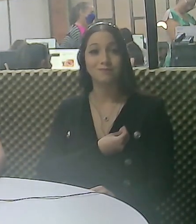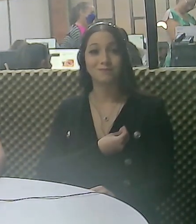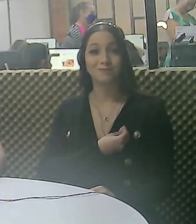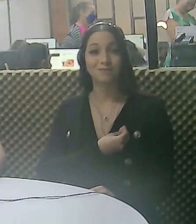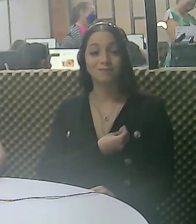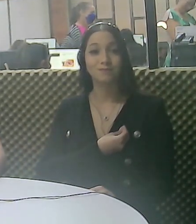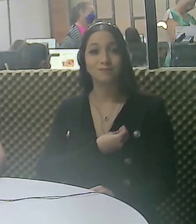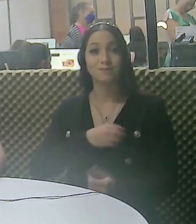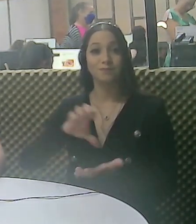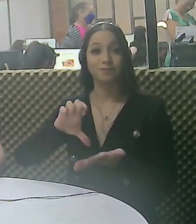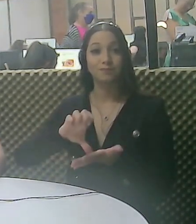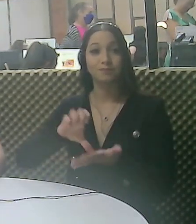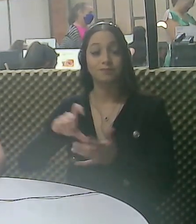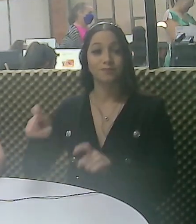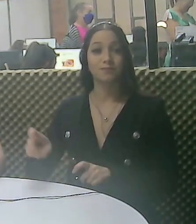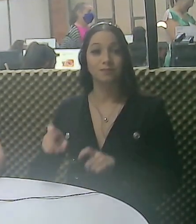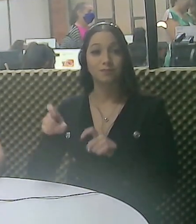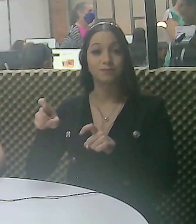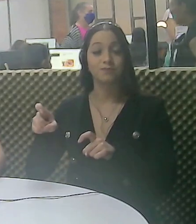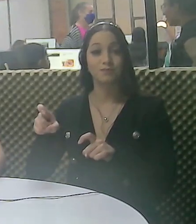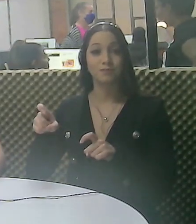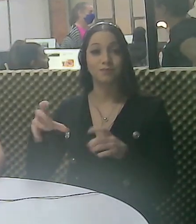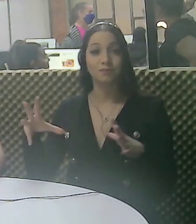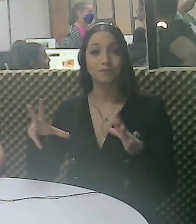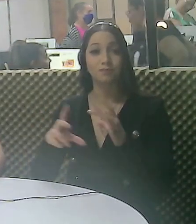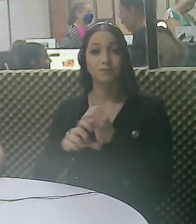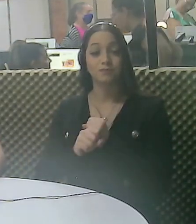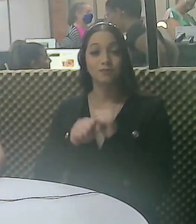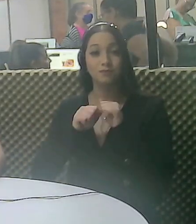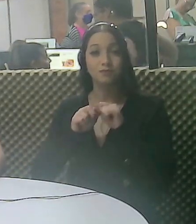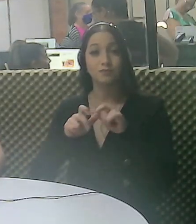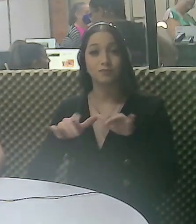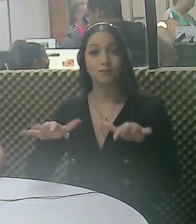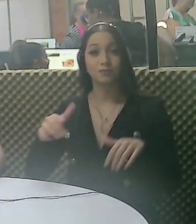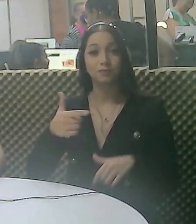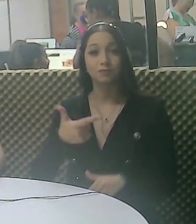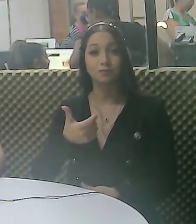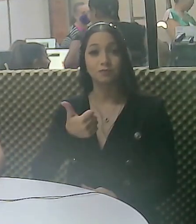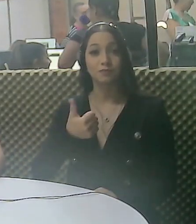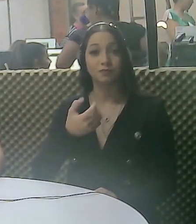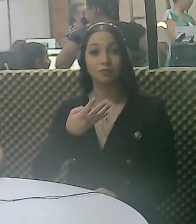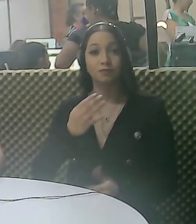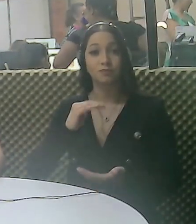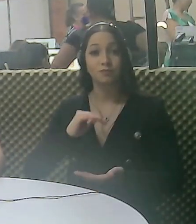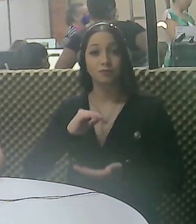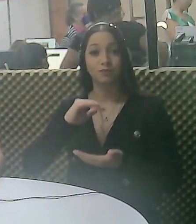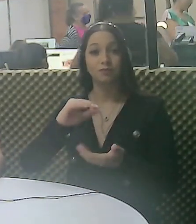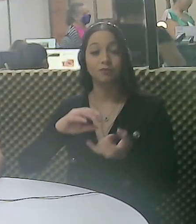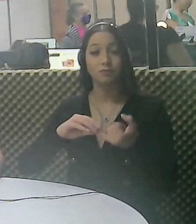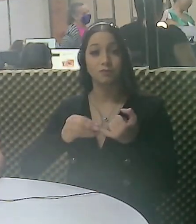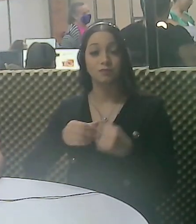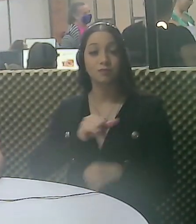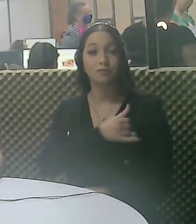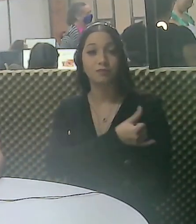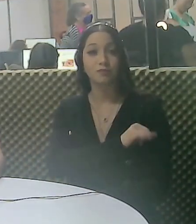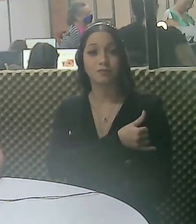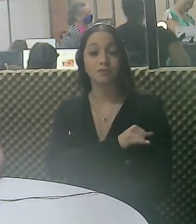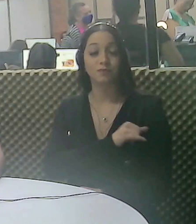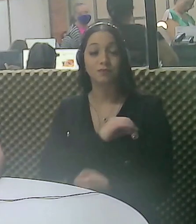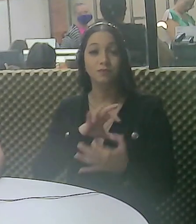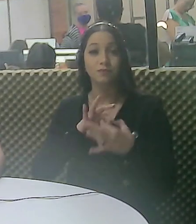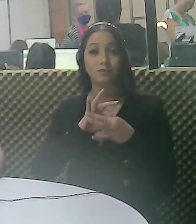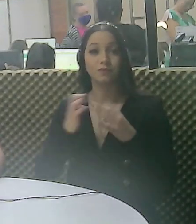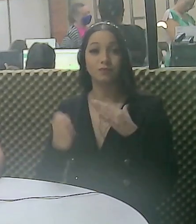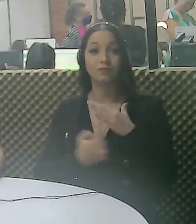presencial no anexo agropecuário. Ao todo, serão distribuídos 214 sacos de feijão carioca por meio da parceria